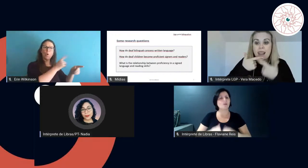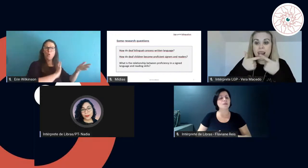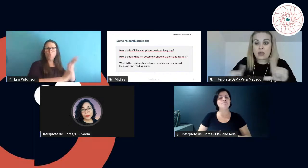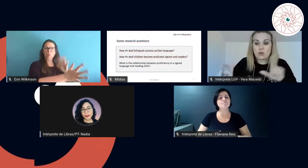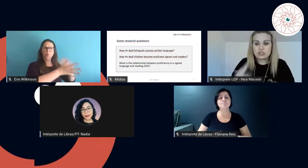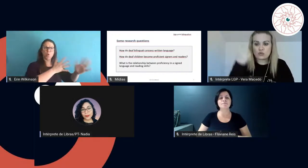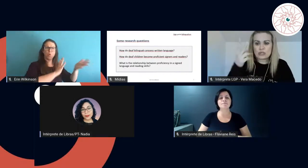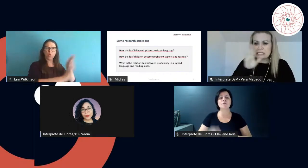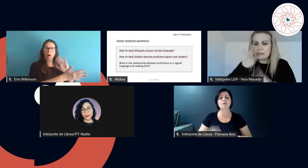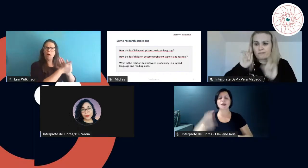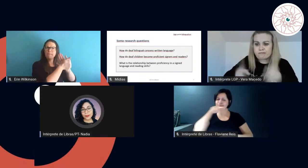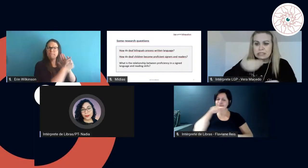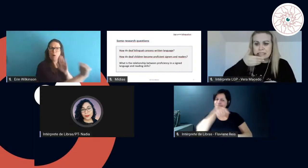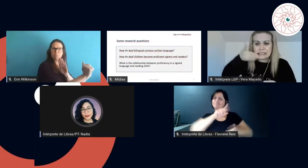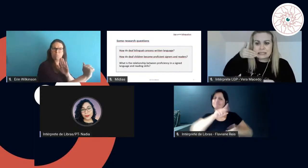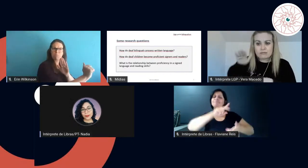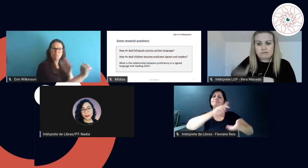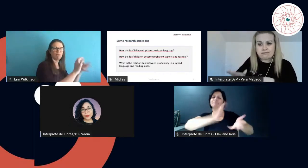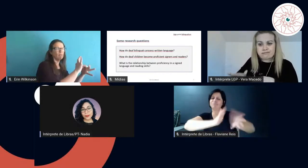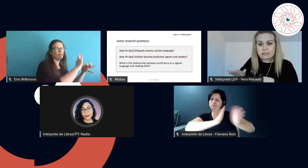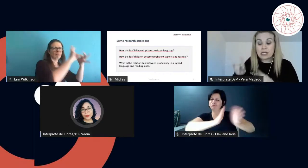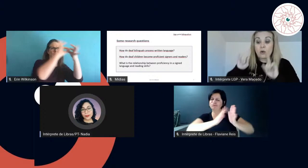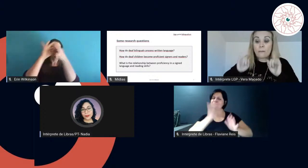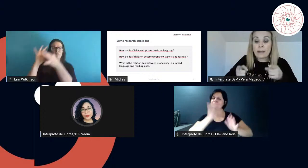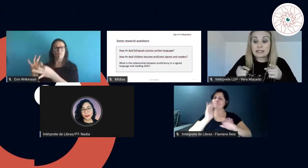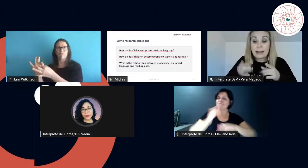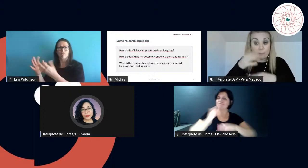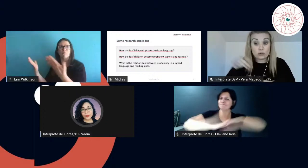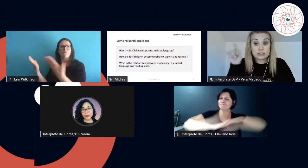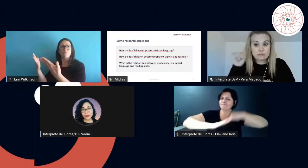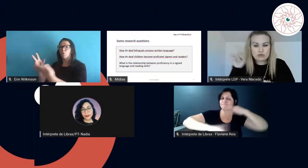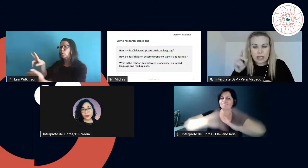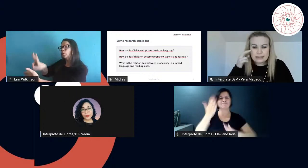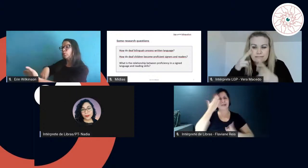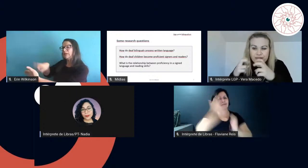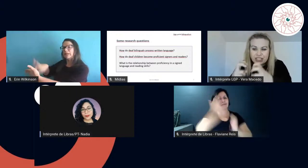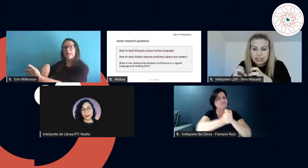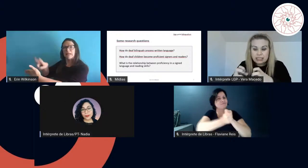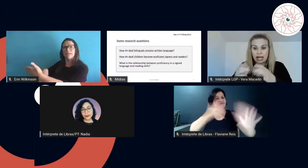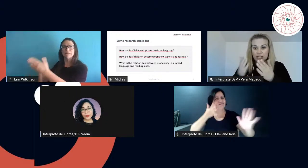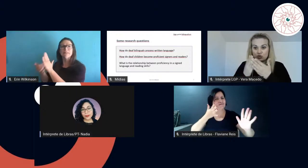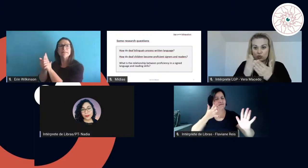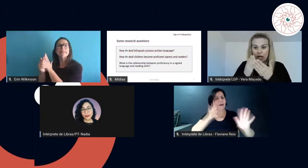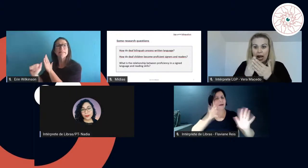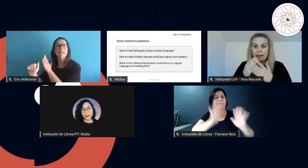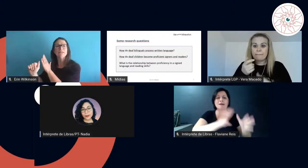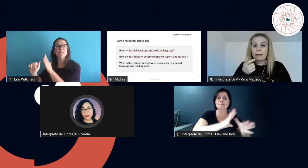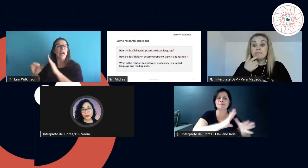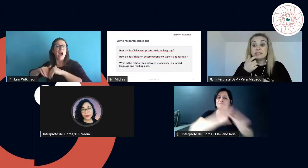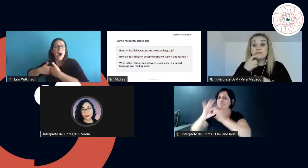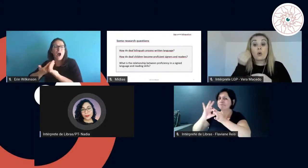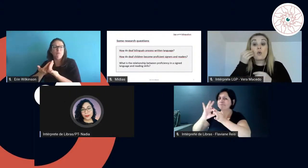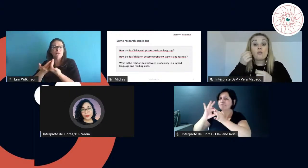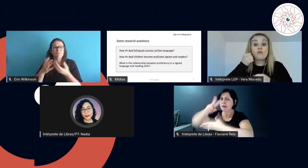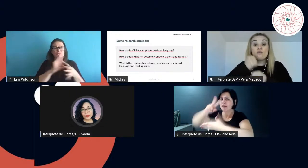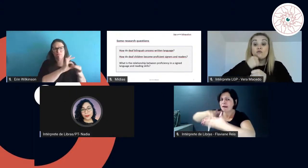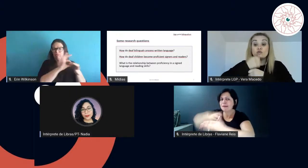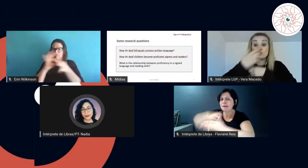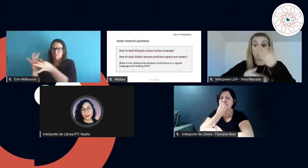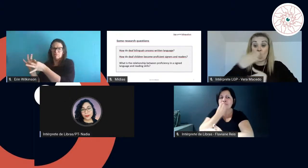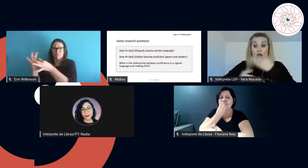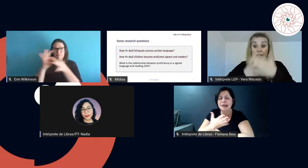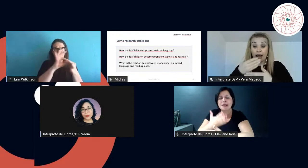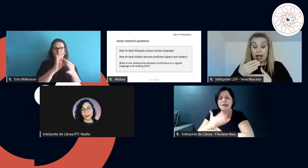tenra idade. É muito importante pensar assim, aqueles aqueles